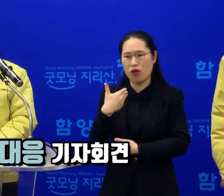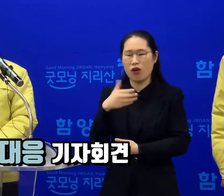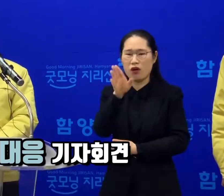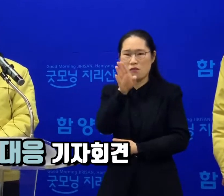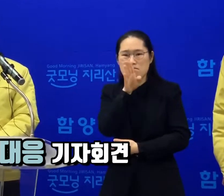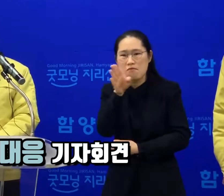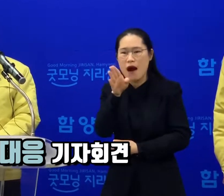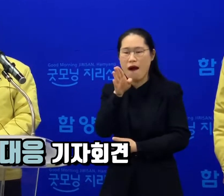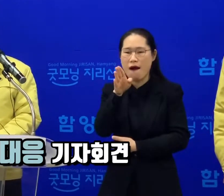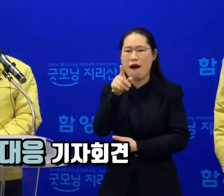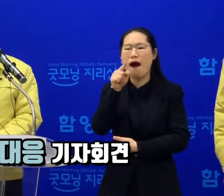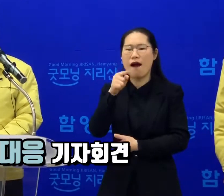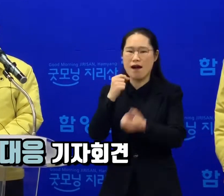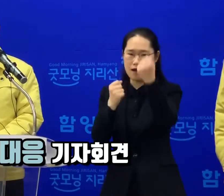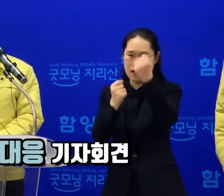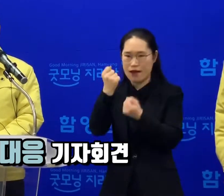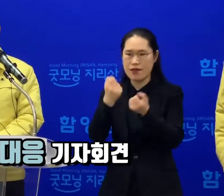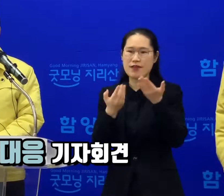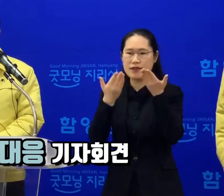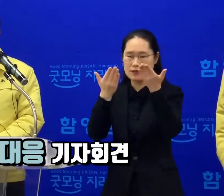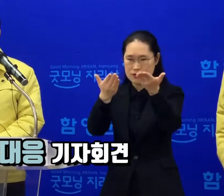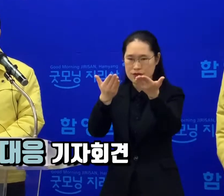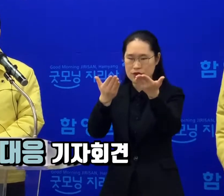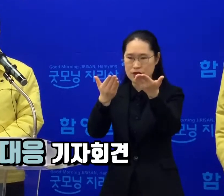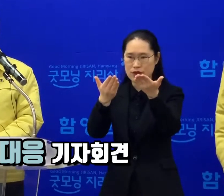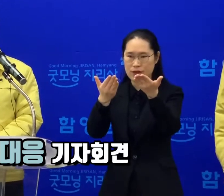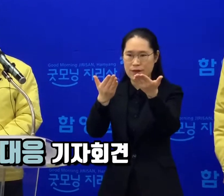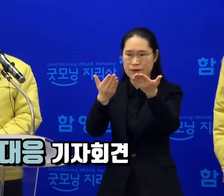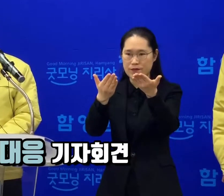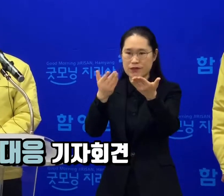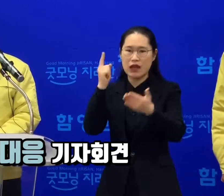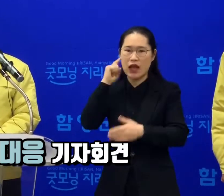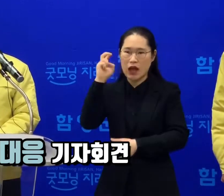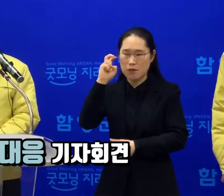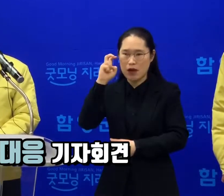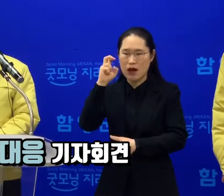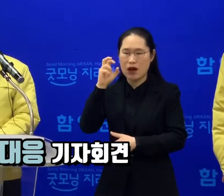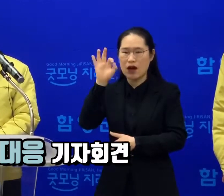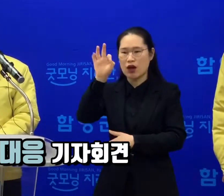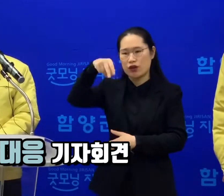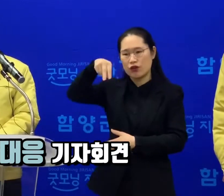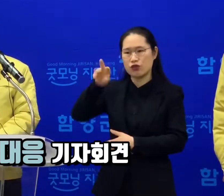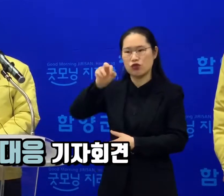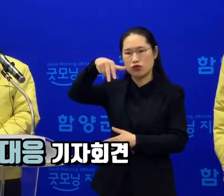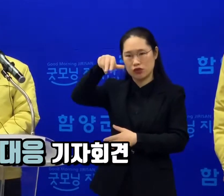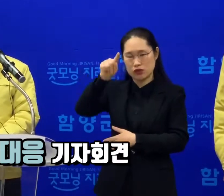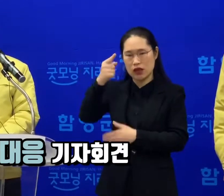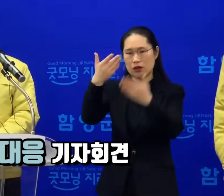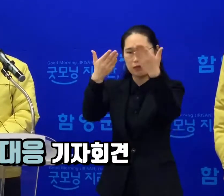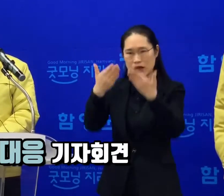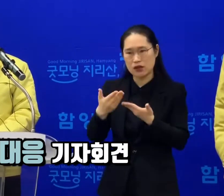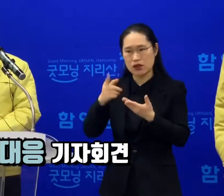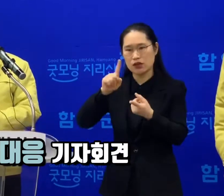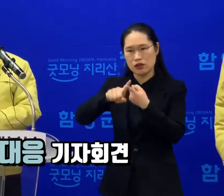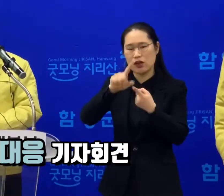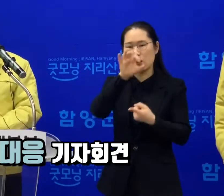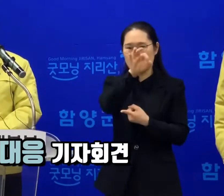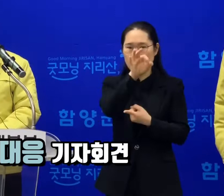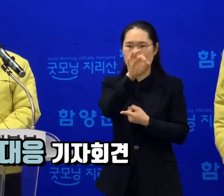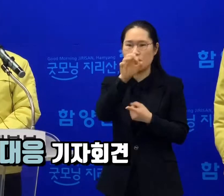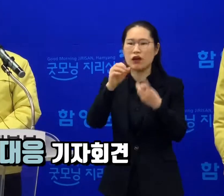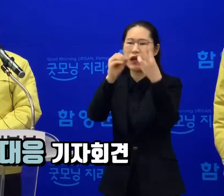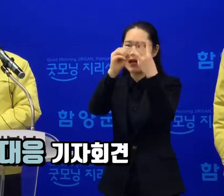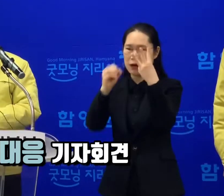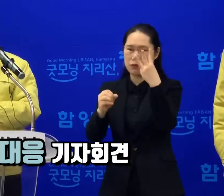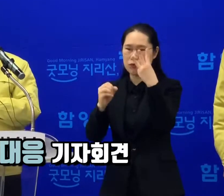바로 그 자리에서 안내를 하고 절차를 밟아서 아마 융자를 받을 수 있도록 하겠습니다. 이런 자금은 아마